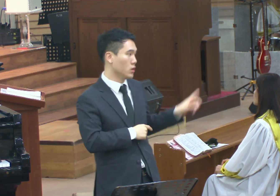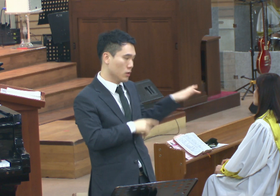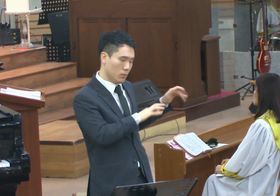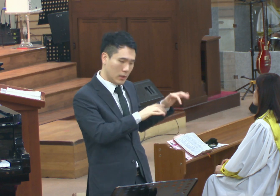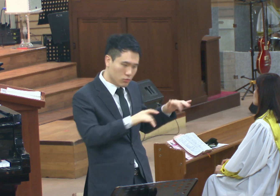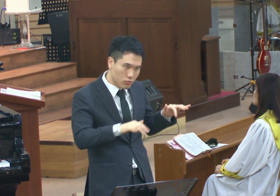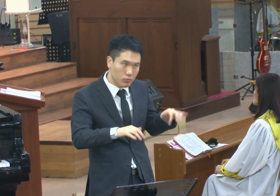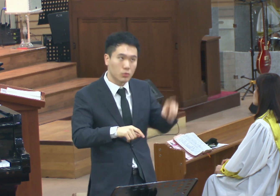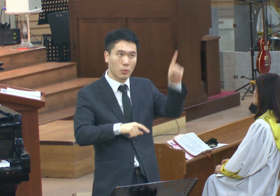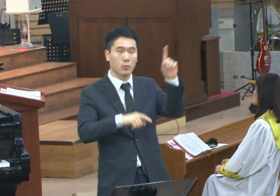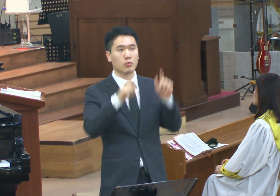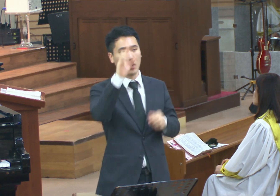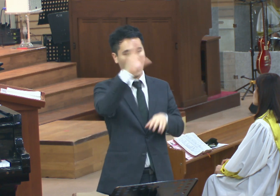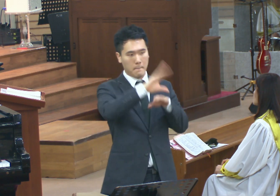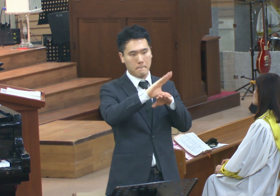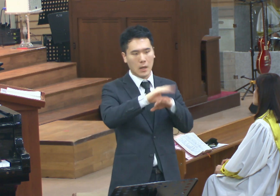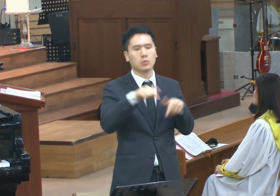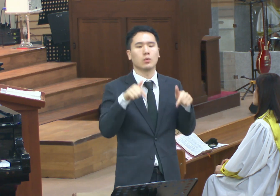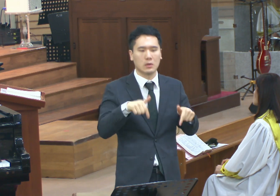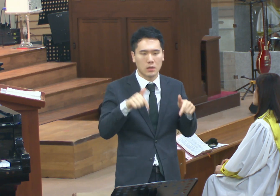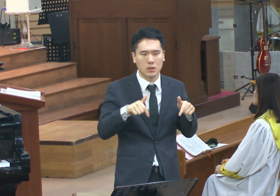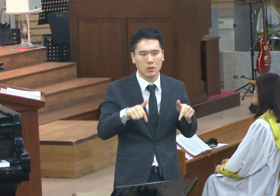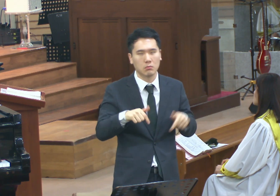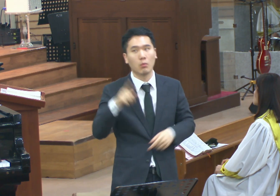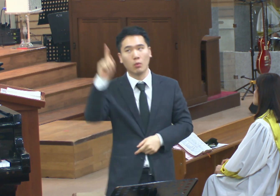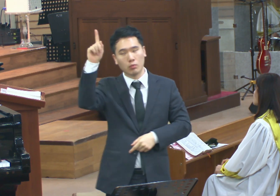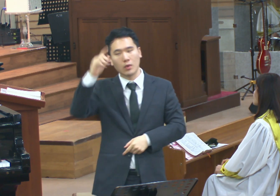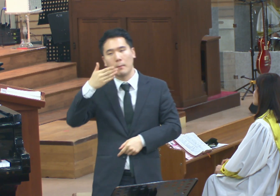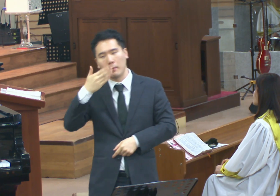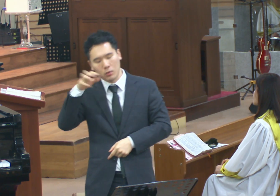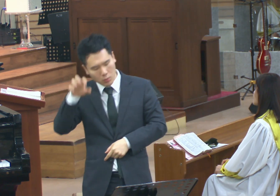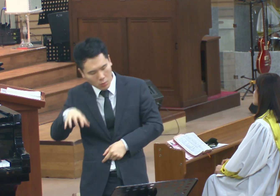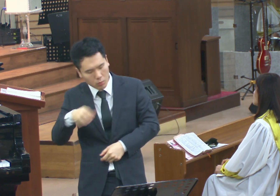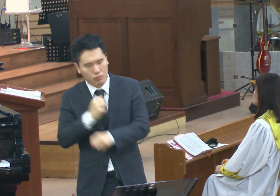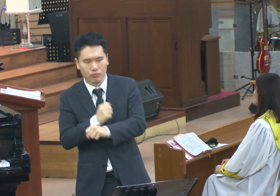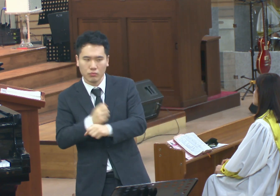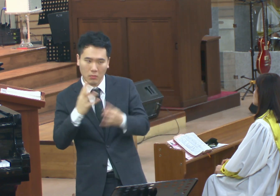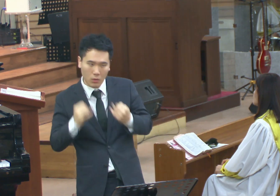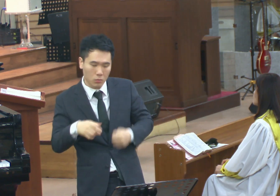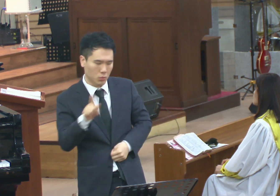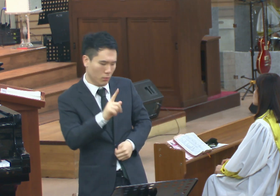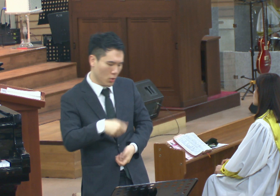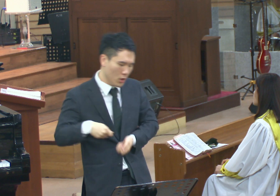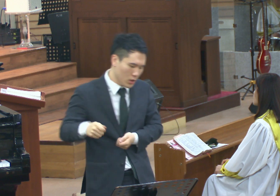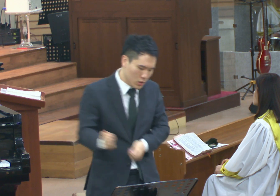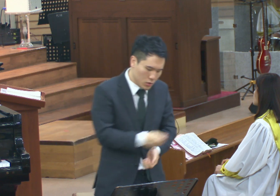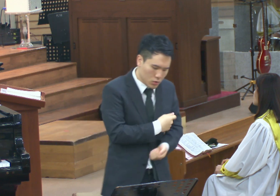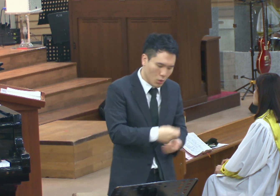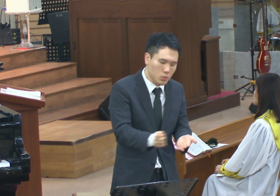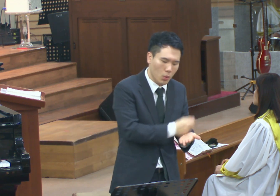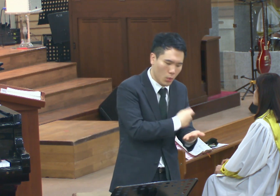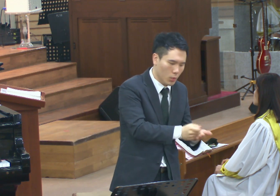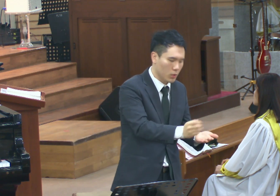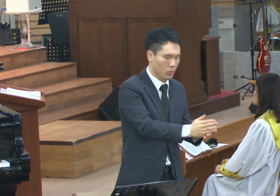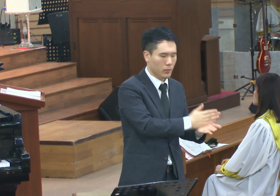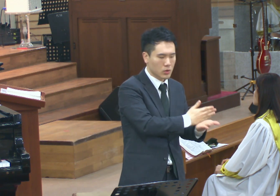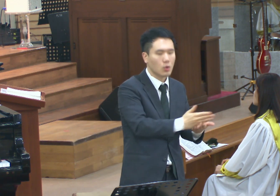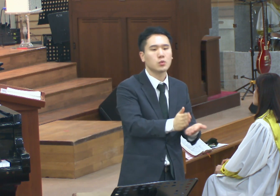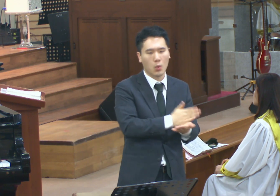참 많은 분들이 고생하시죠. 또 우리 교회 청소하러 이렇게 오시는 분이 계시거든요. 그분도 참 고마워요. 어제도 와서